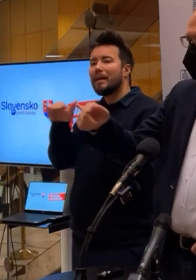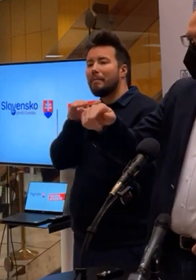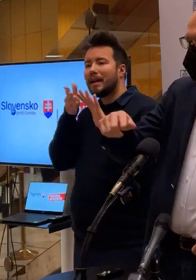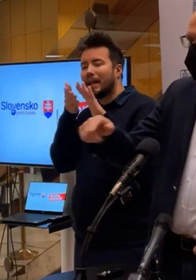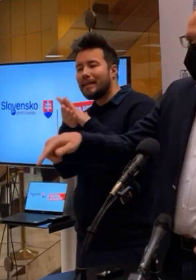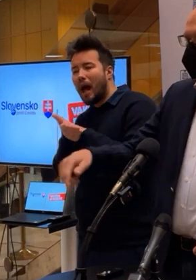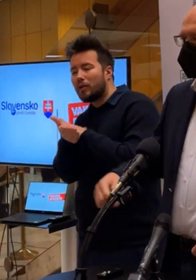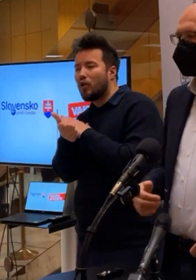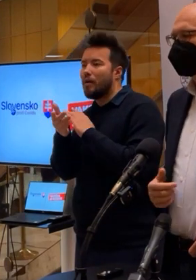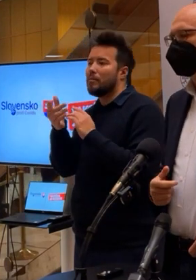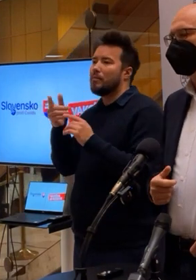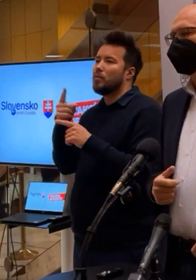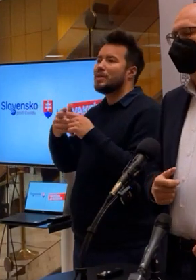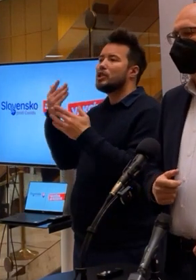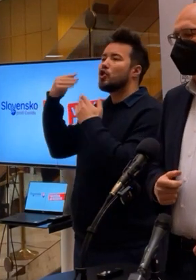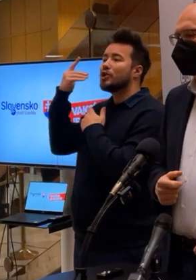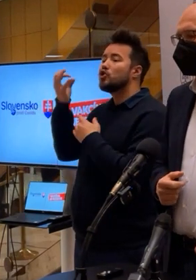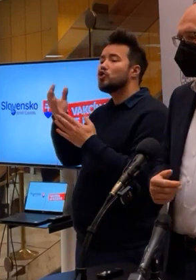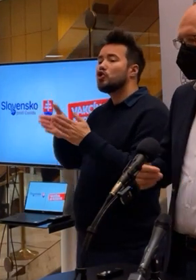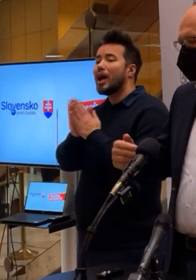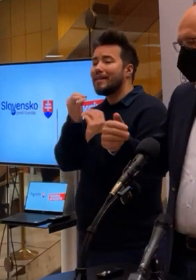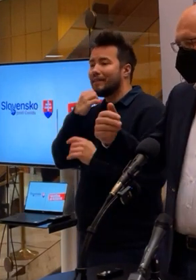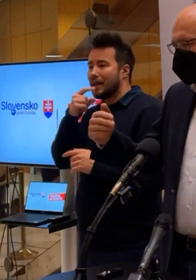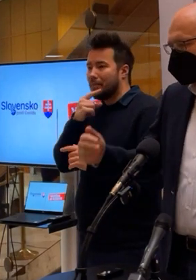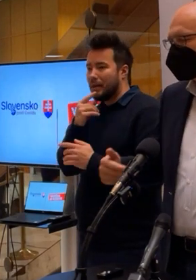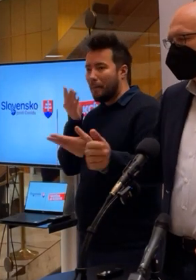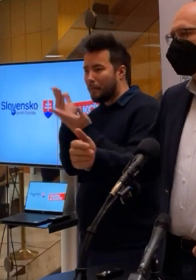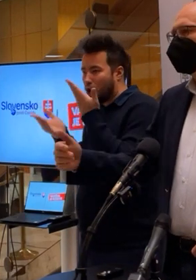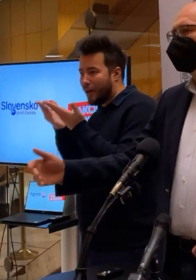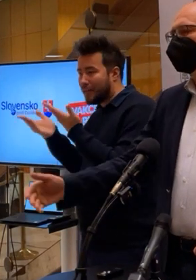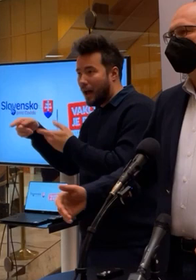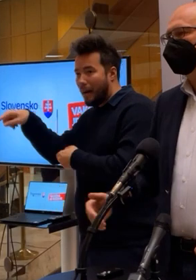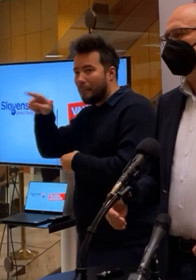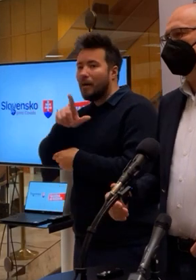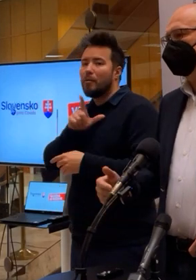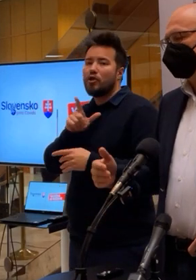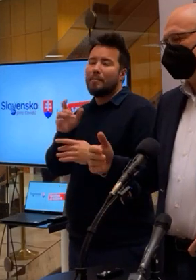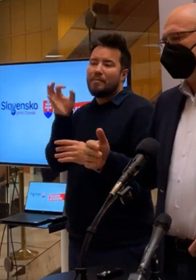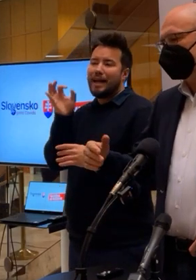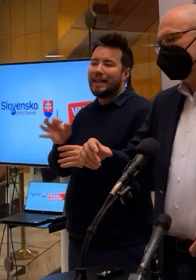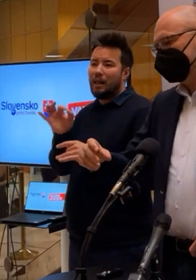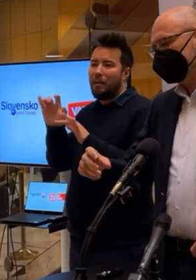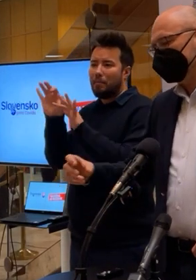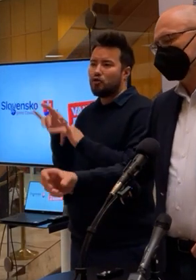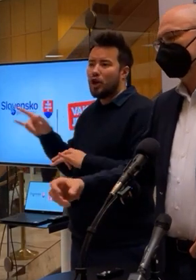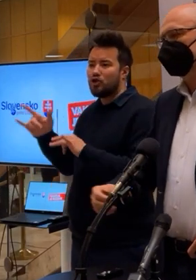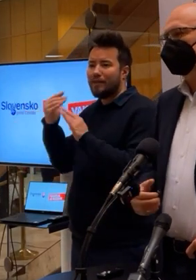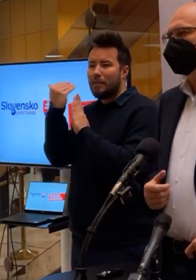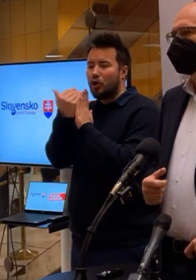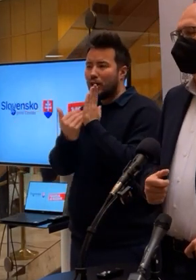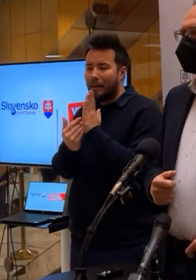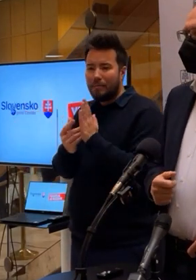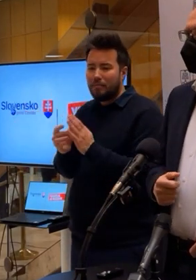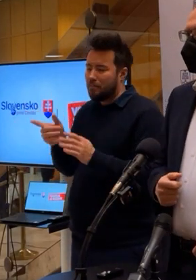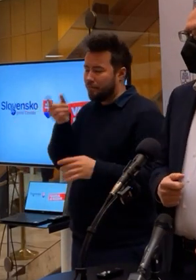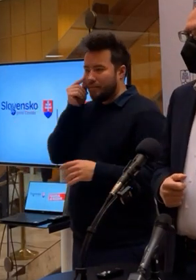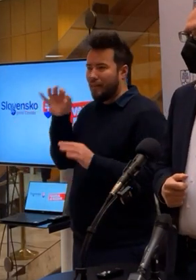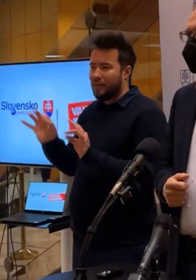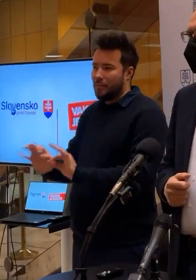s historickým, čo žiadali firmy v minulosti, tak aby sme rýchlymi algoritmami vedeli tie žiadosti rýchlo